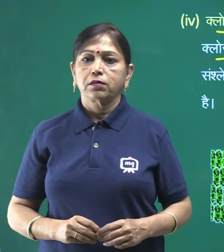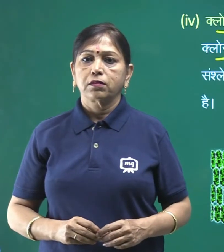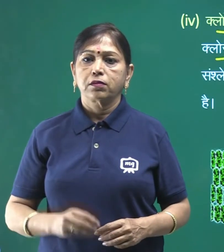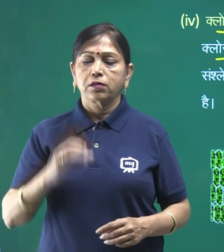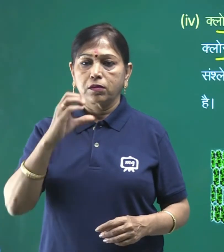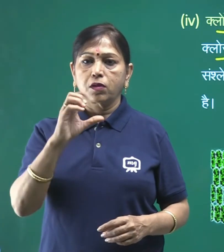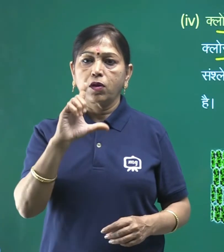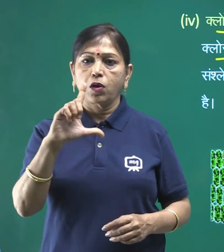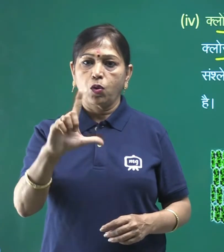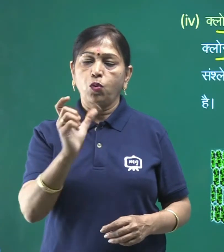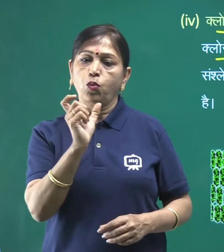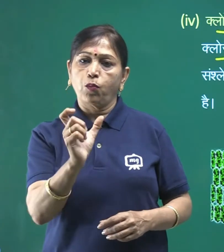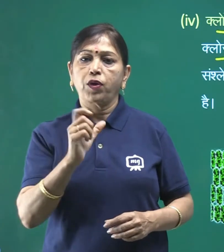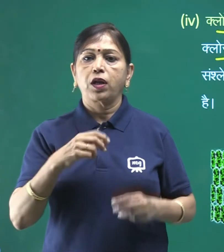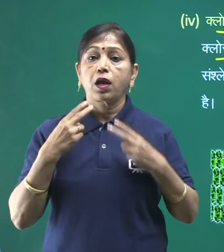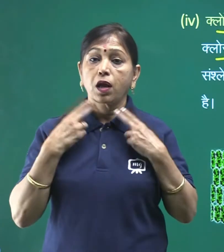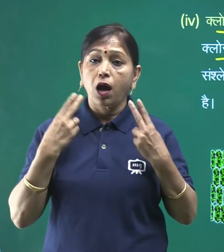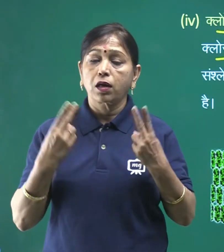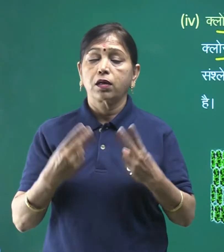क्लोरोफिल के कारण